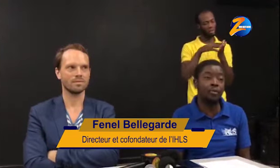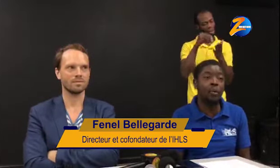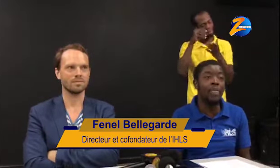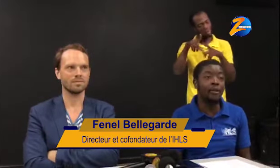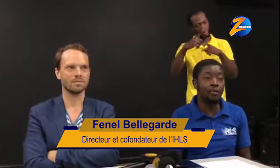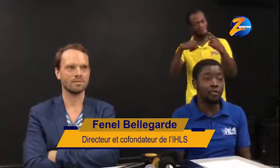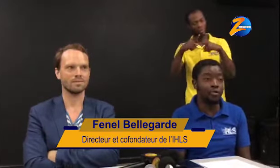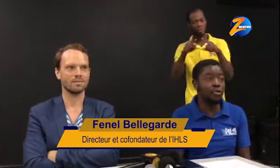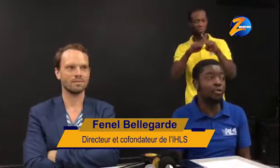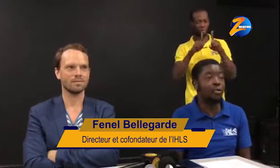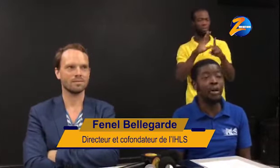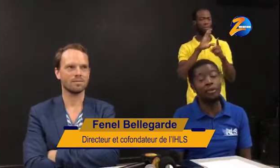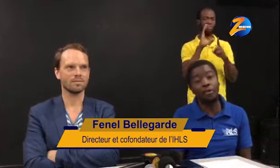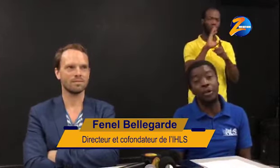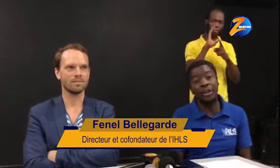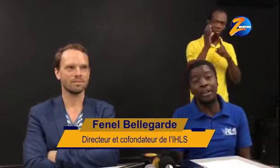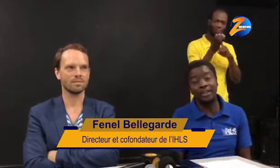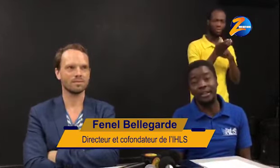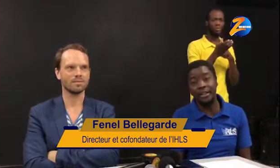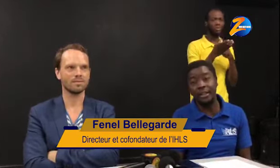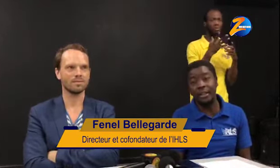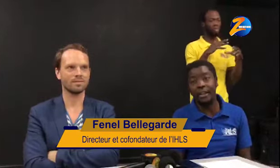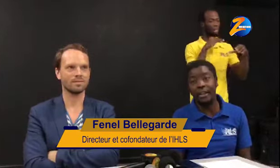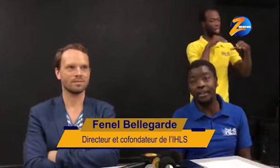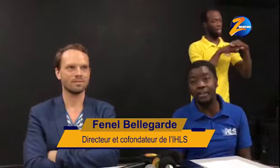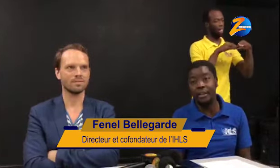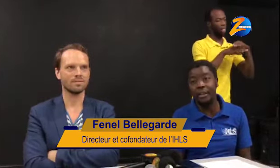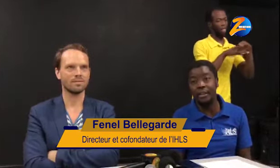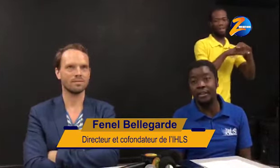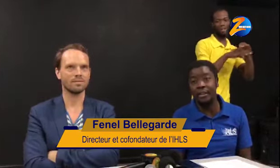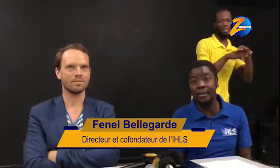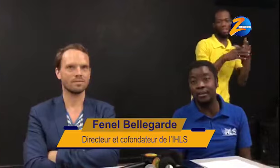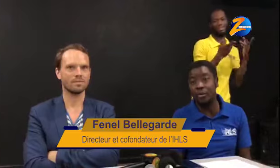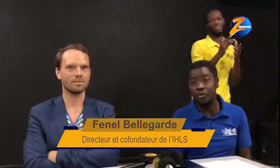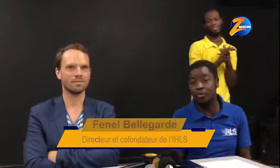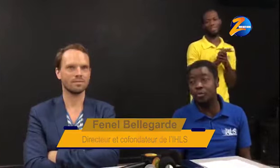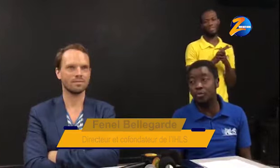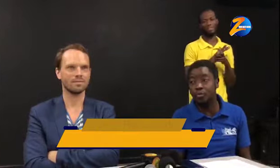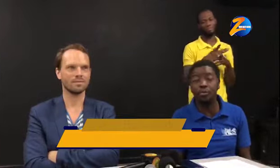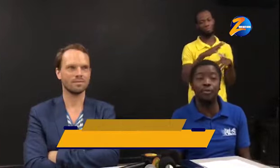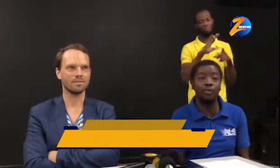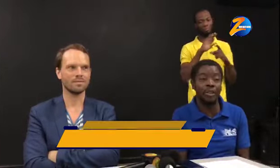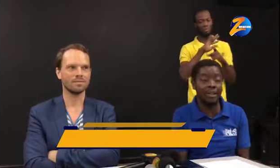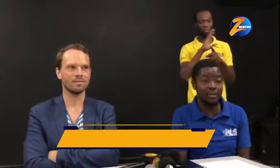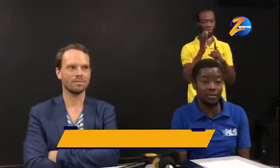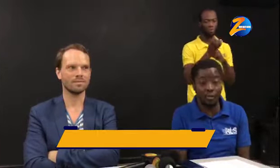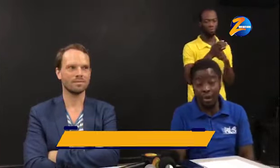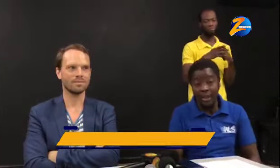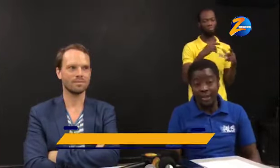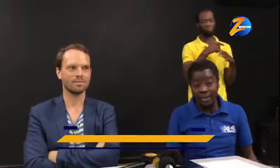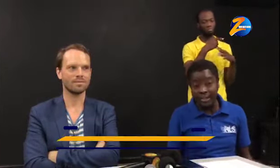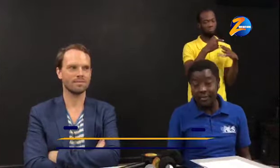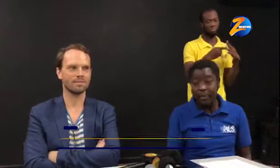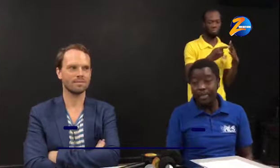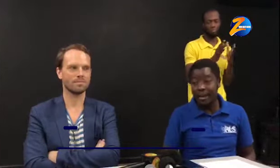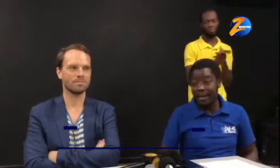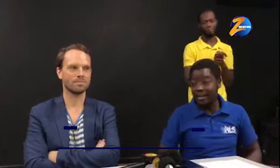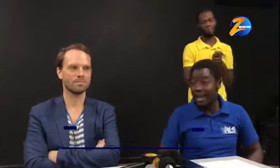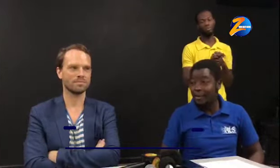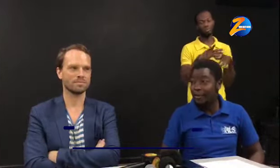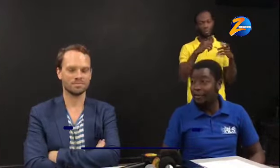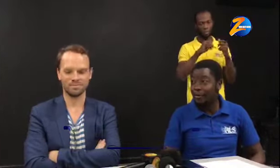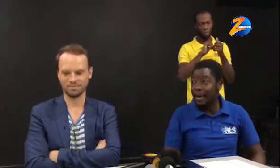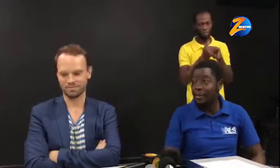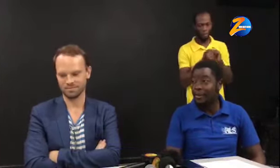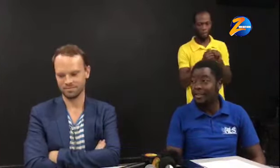mais tout. Culture, nous intégrer et en dans mœurs, nos coutumes, nos traditions. Donc, c'est dans le cadre de